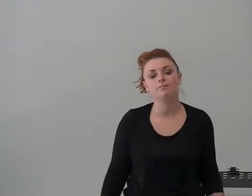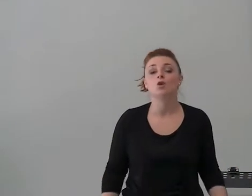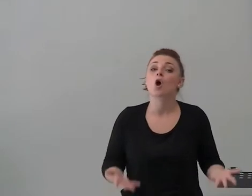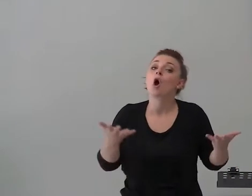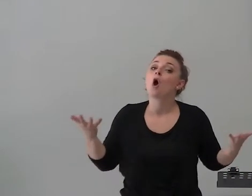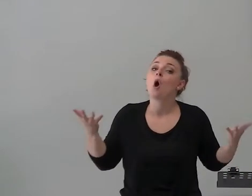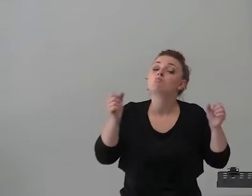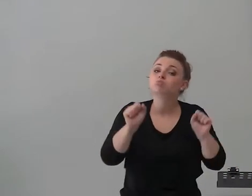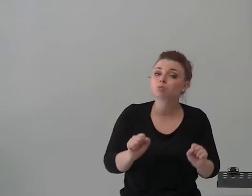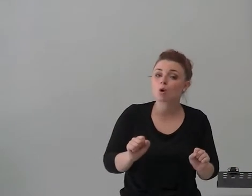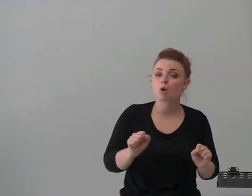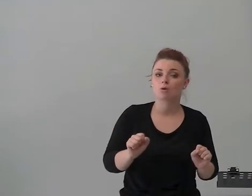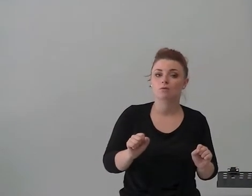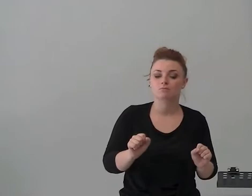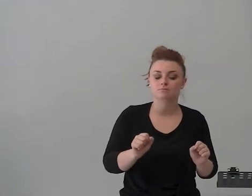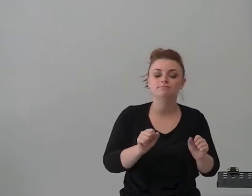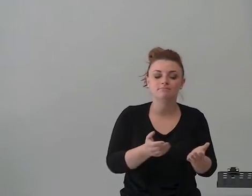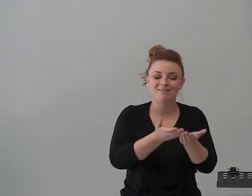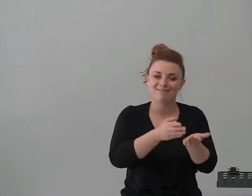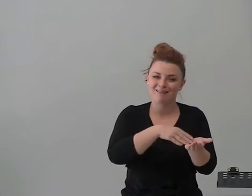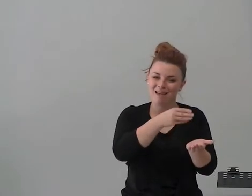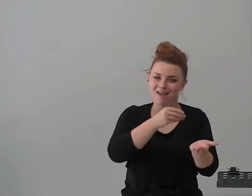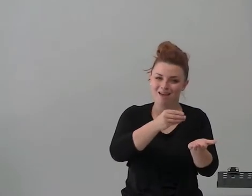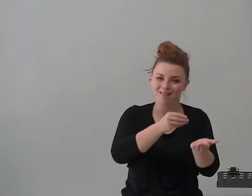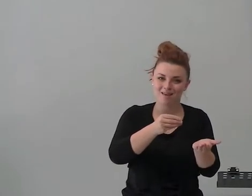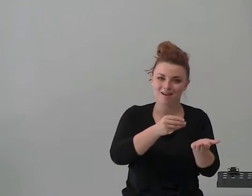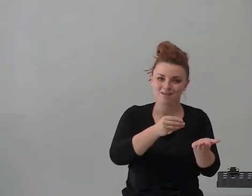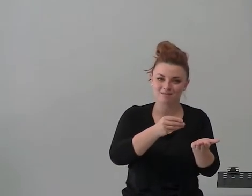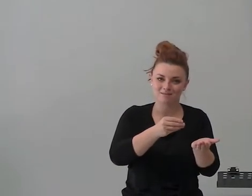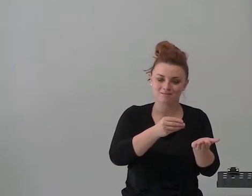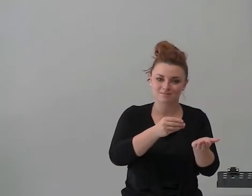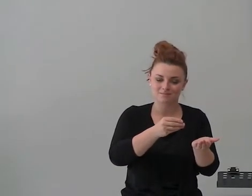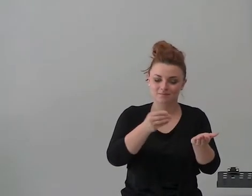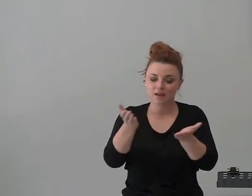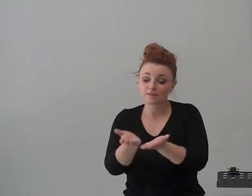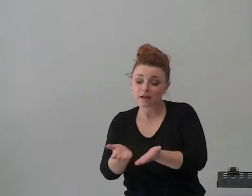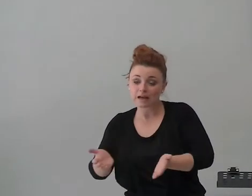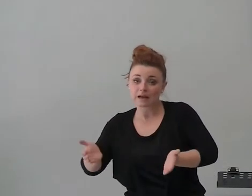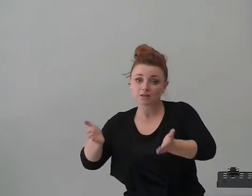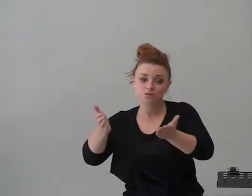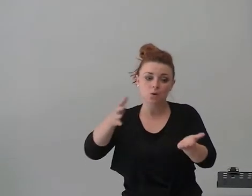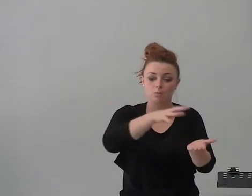oppure possiamo mettere quella terra in un vaso.